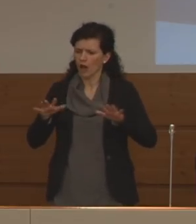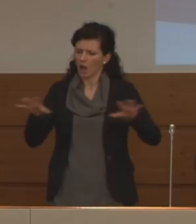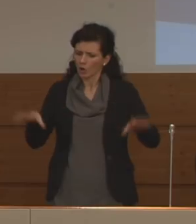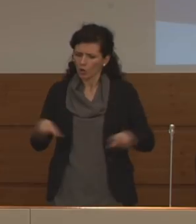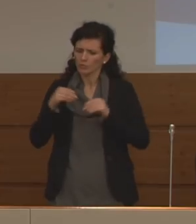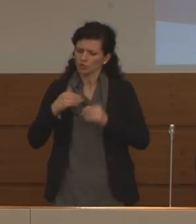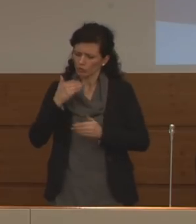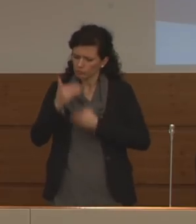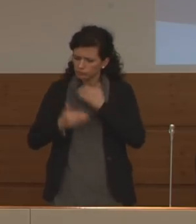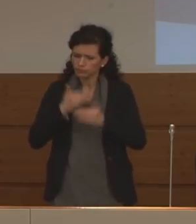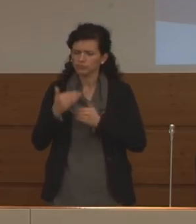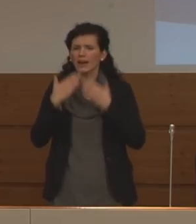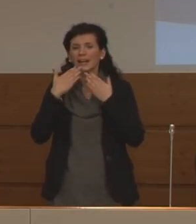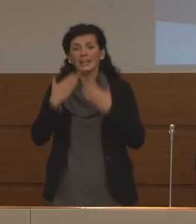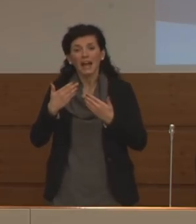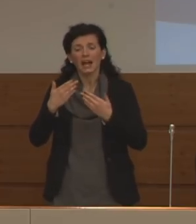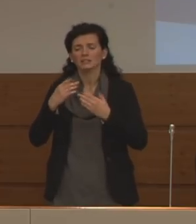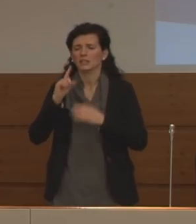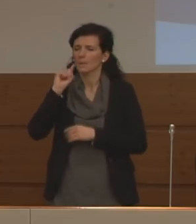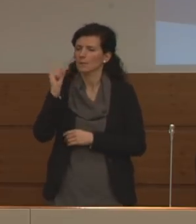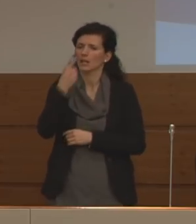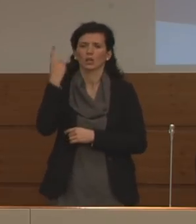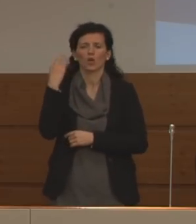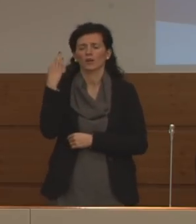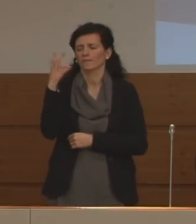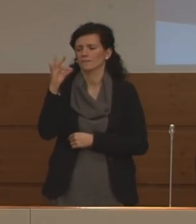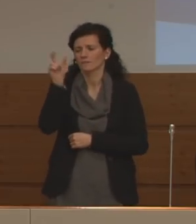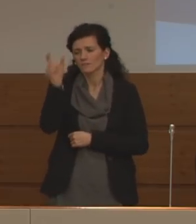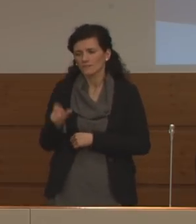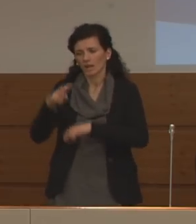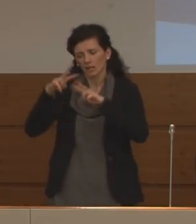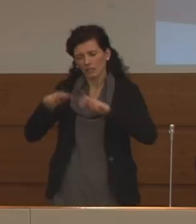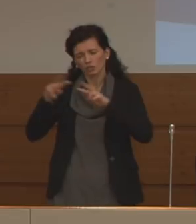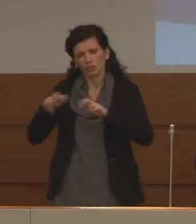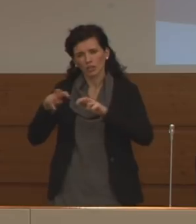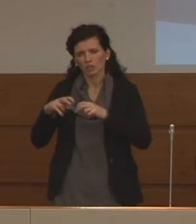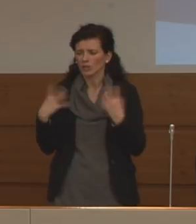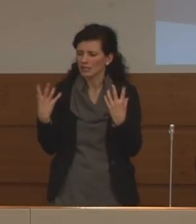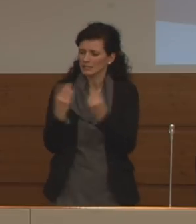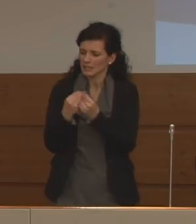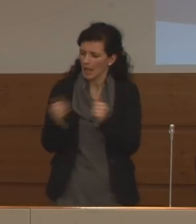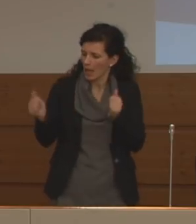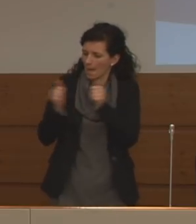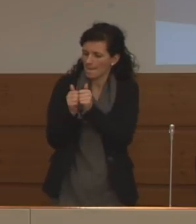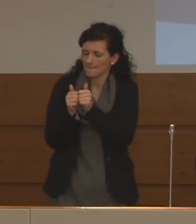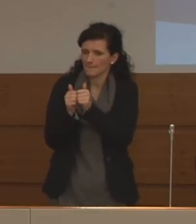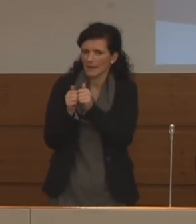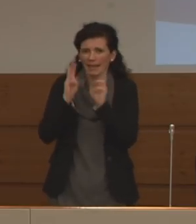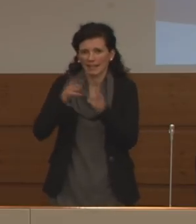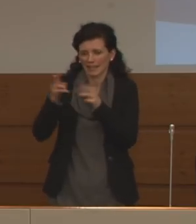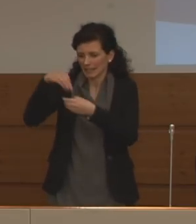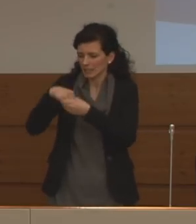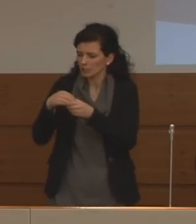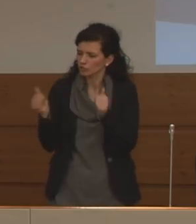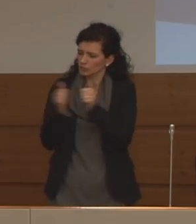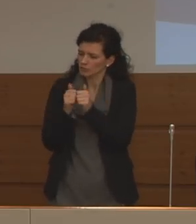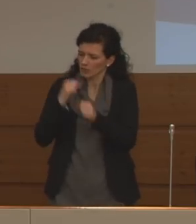ricercatori lavorando gomito a gomito con i clinici potranno auspicabilmente